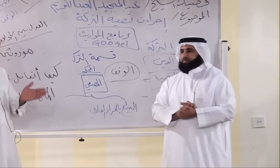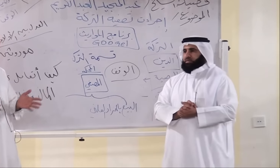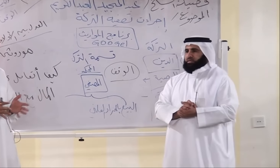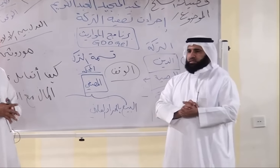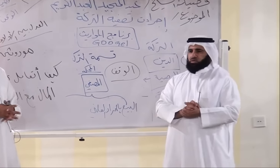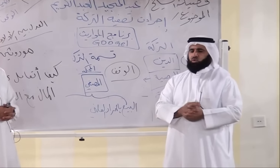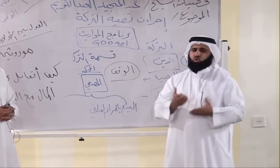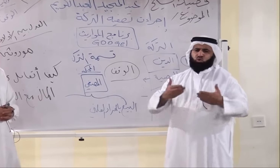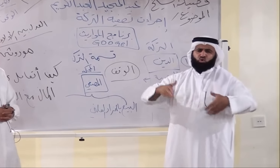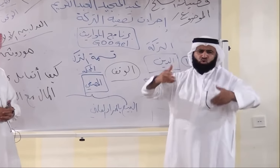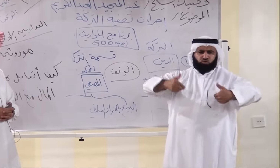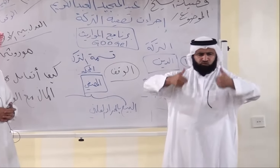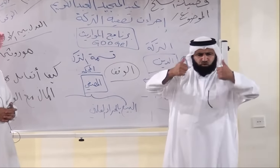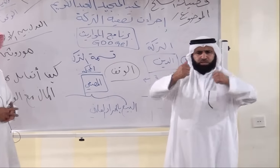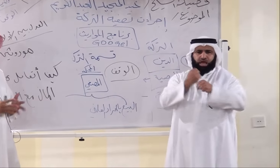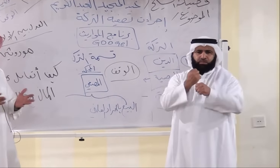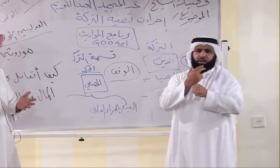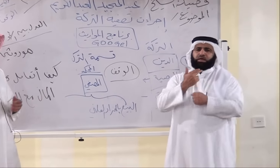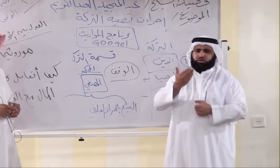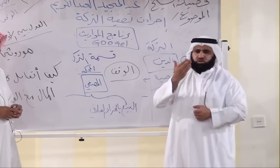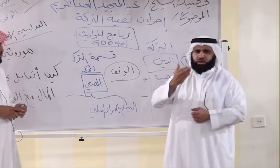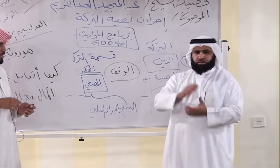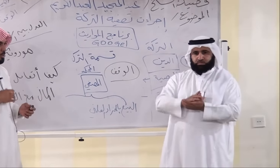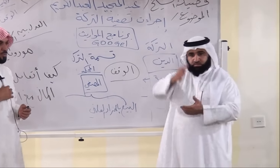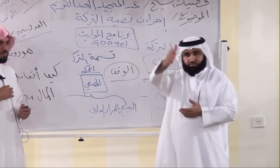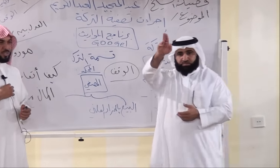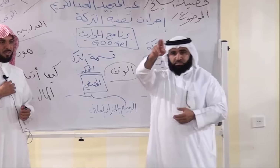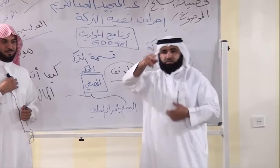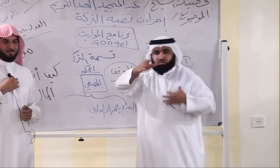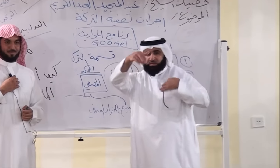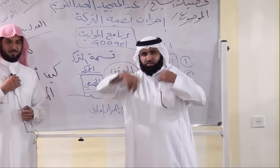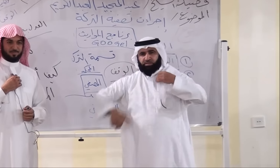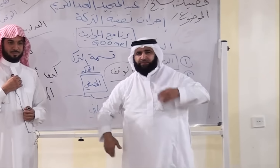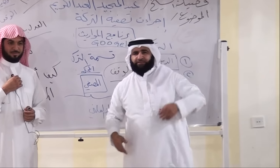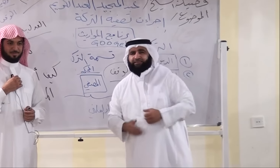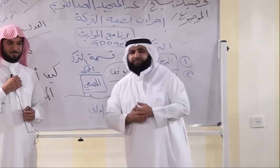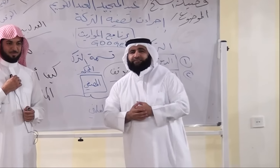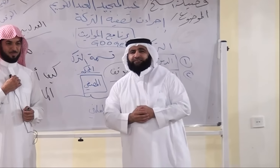أسأل الله للجميع التوفيق. إذا فيك أي سؤال أو استفسار،